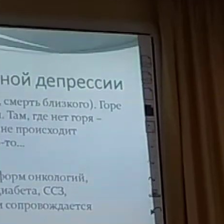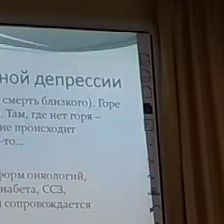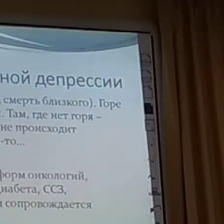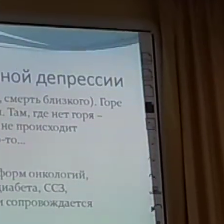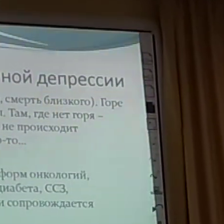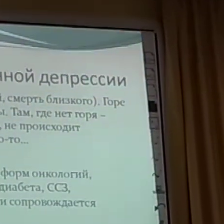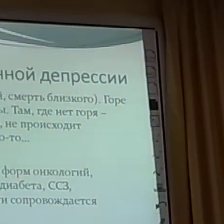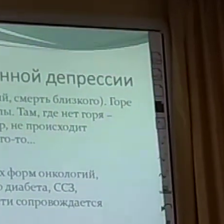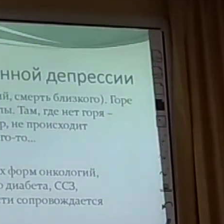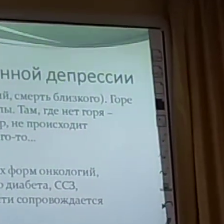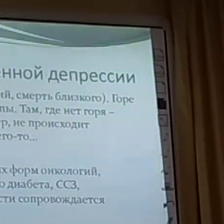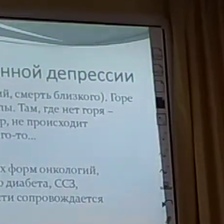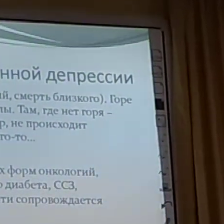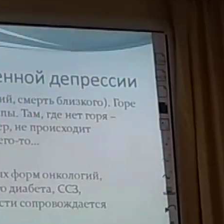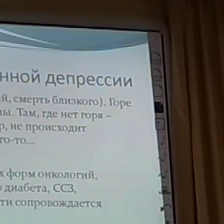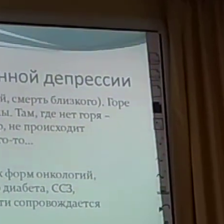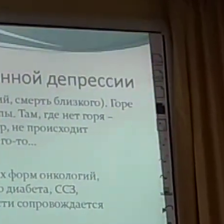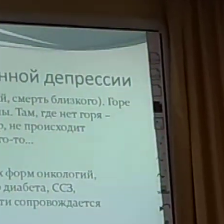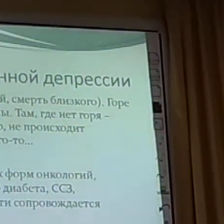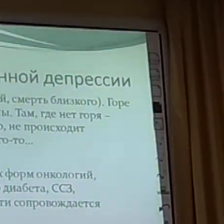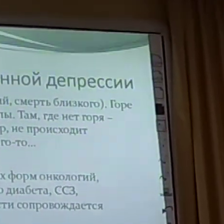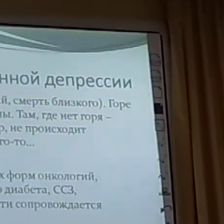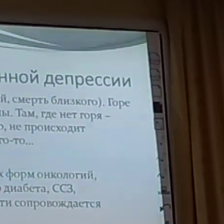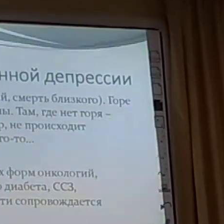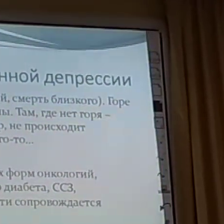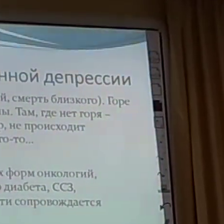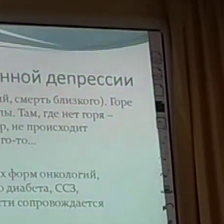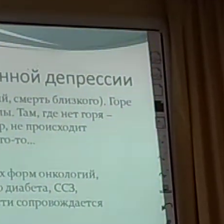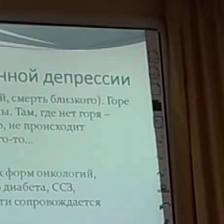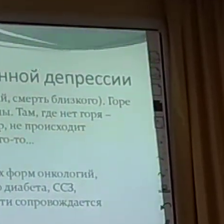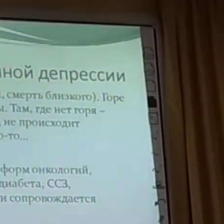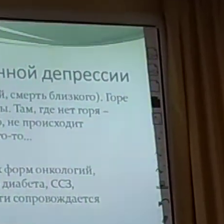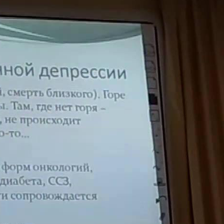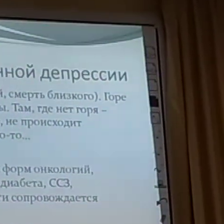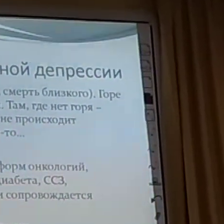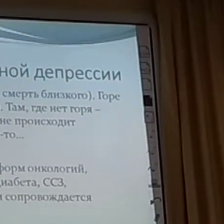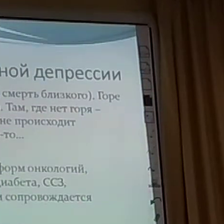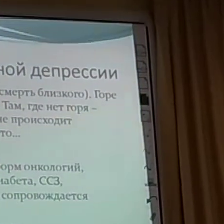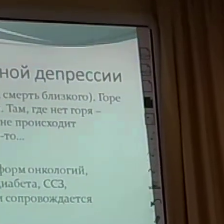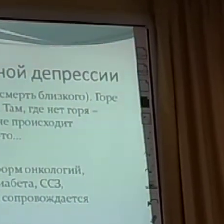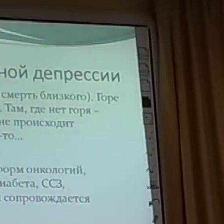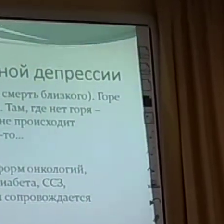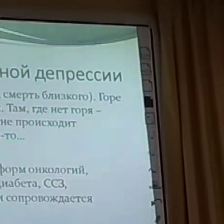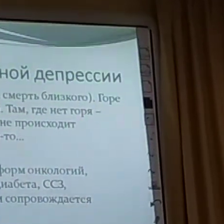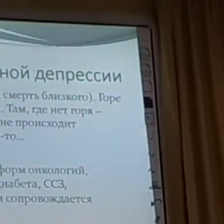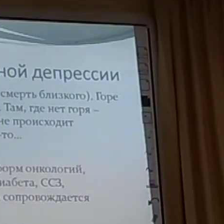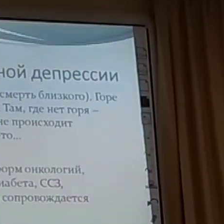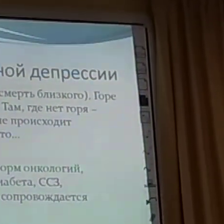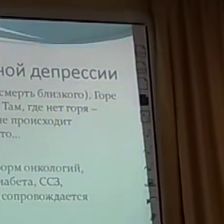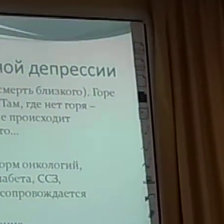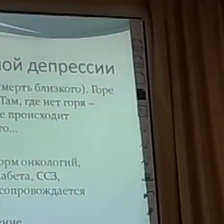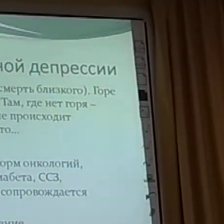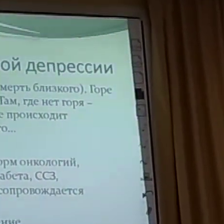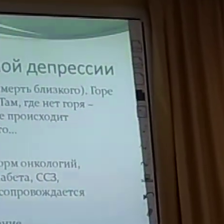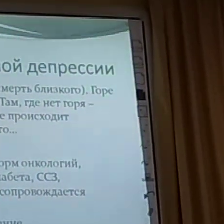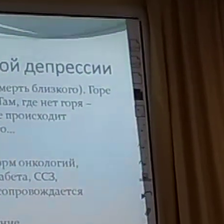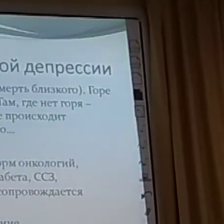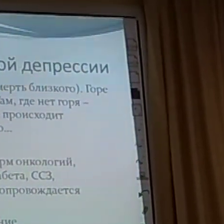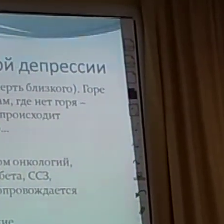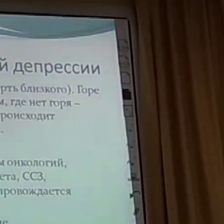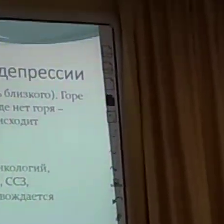Так, наши люди многие, почему депрессия? Они не могут